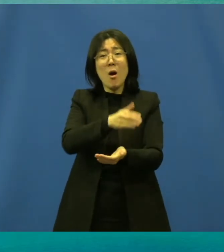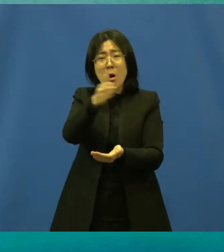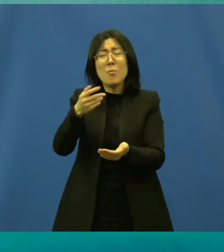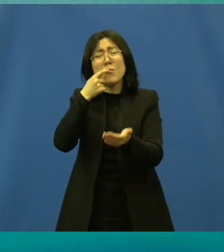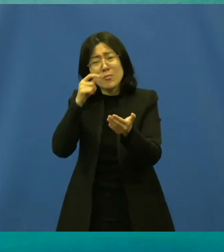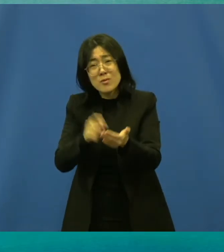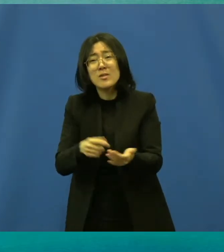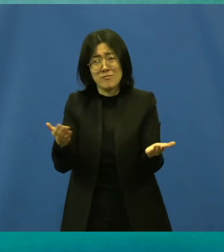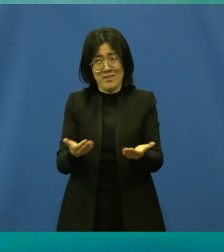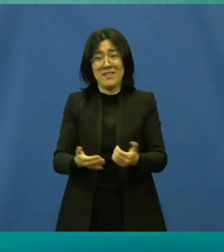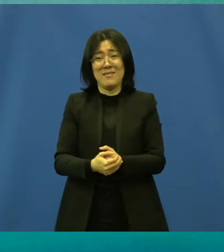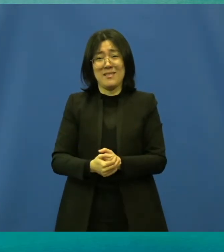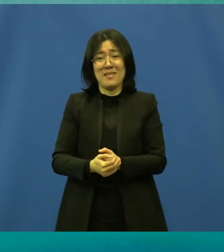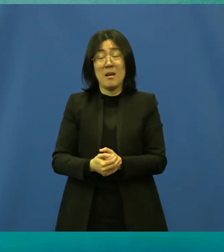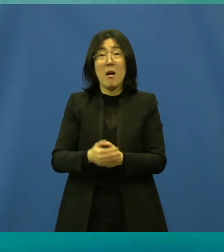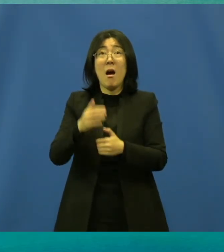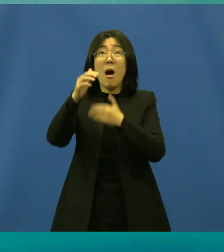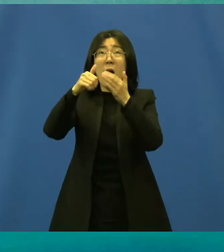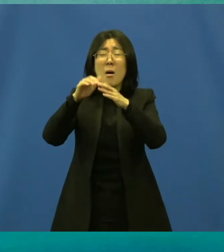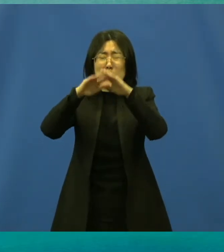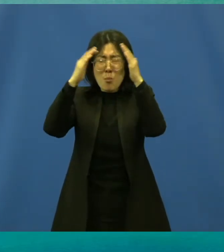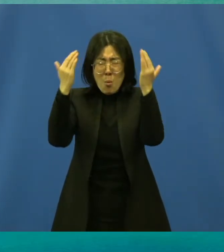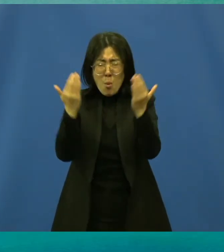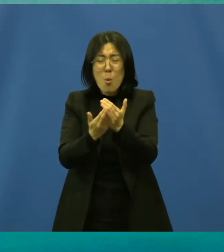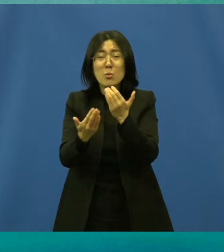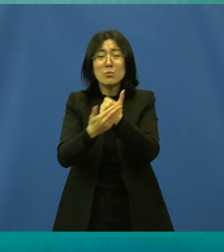도움이 하나님으로부터 오기 때문입니다.